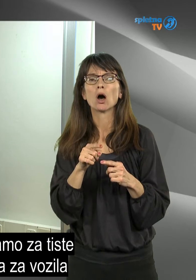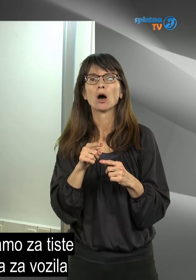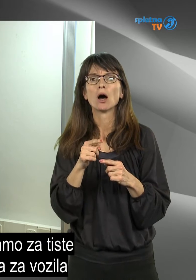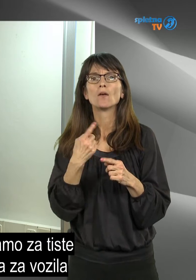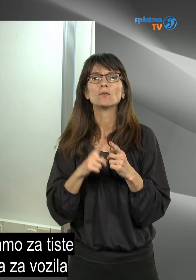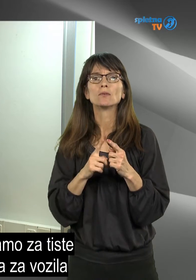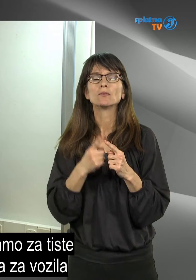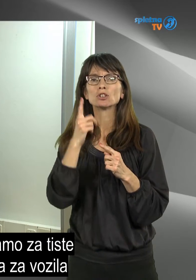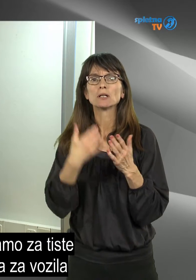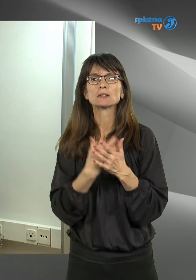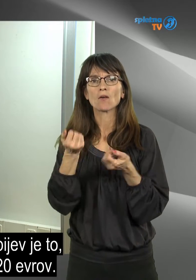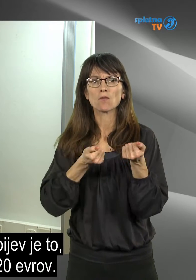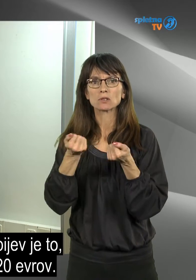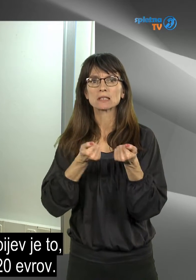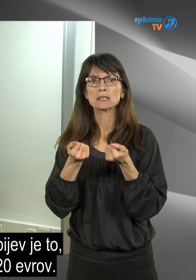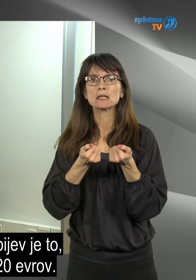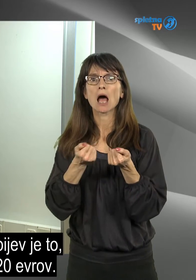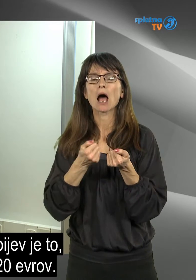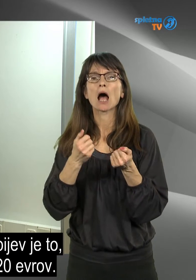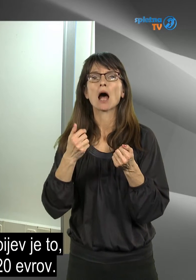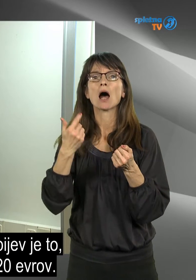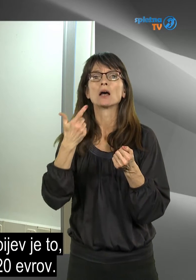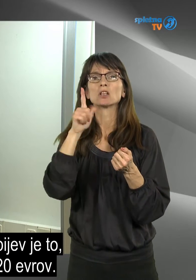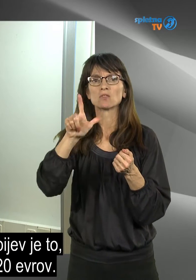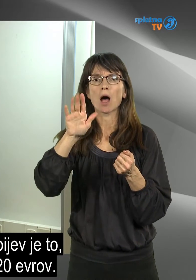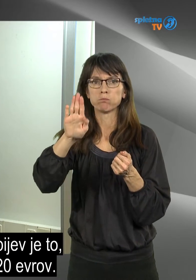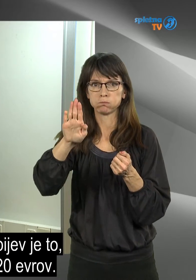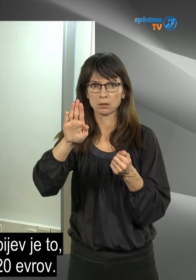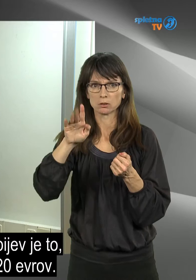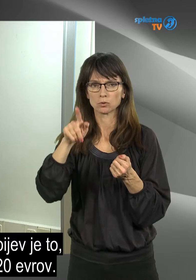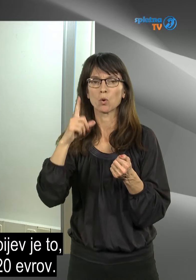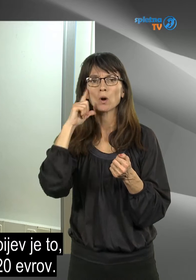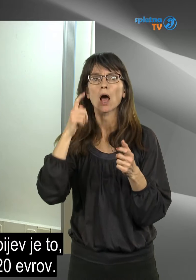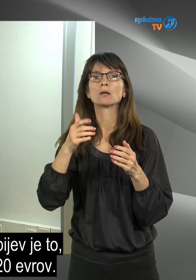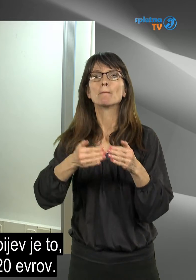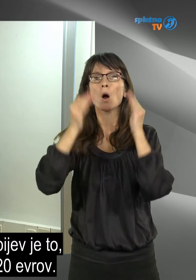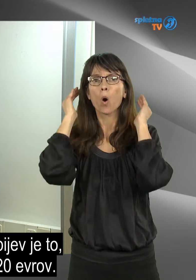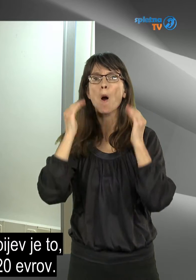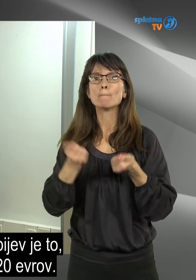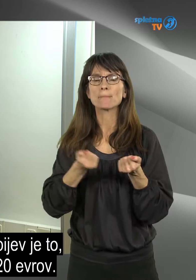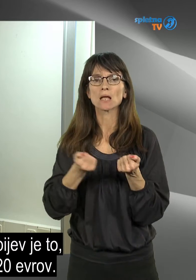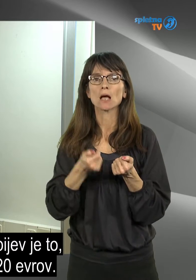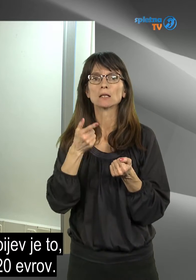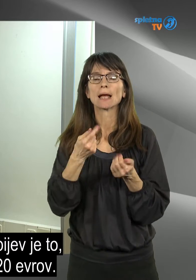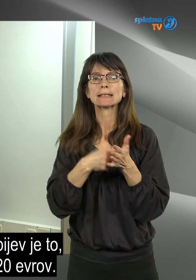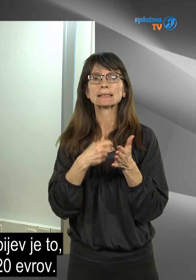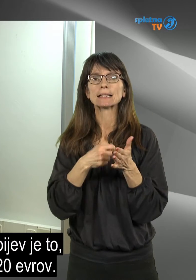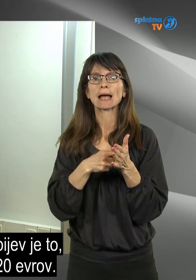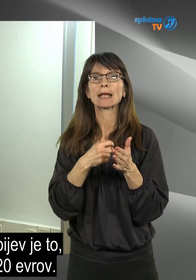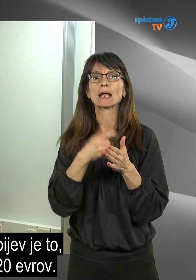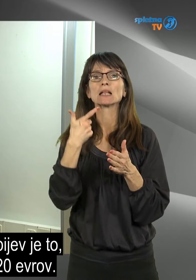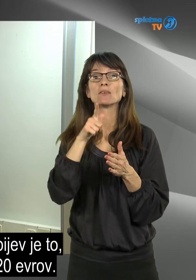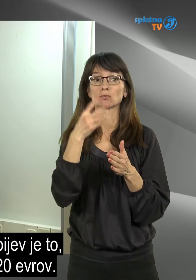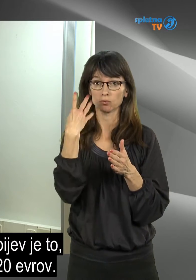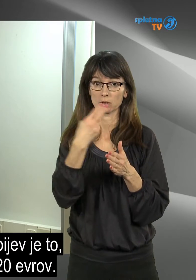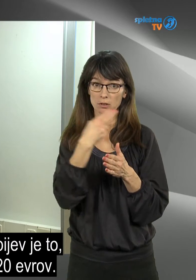znašajo višina za vozila ranga 2B, večina kombijev je to, katerih cena znaša